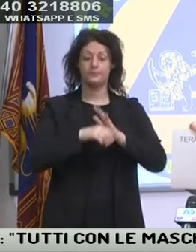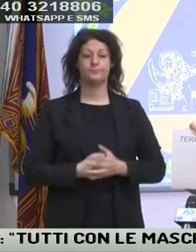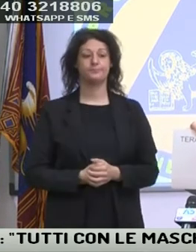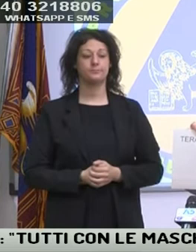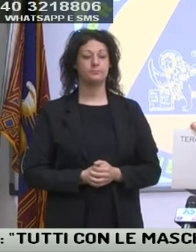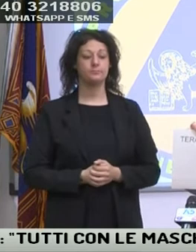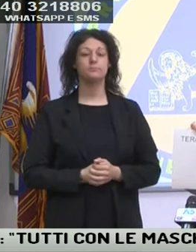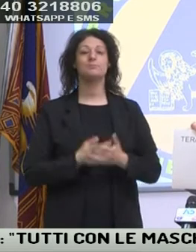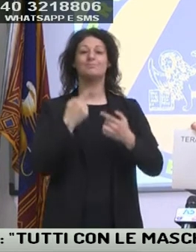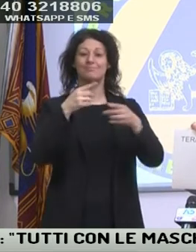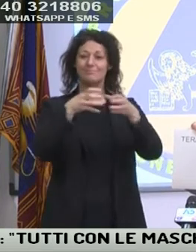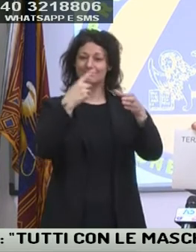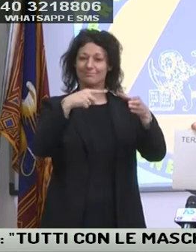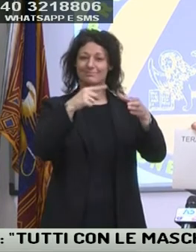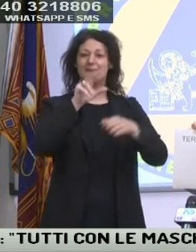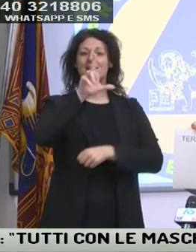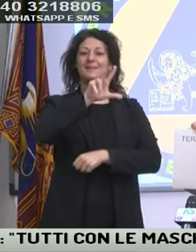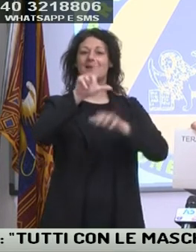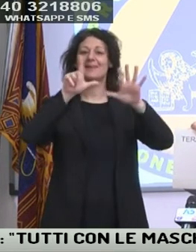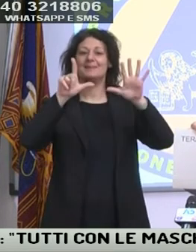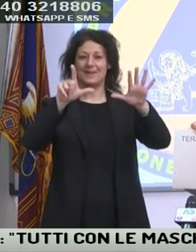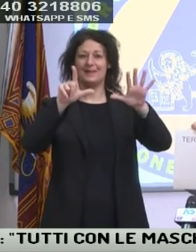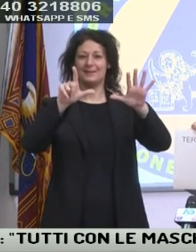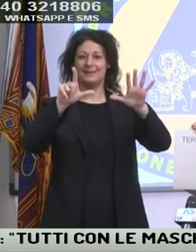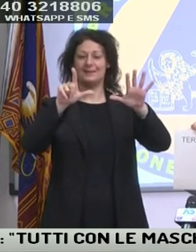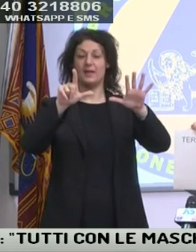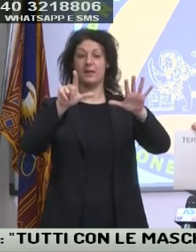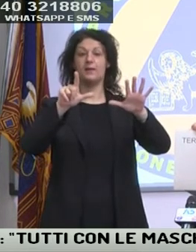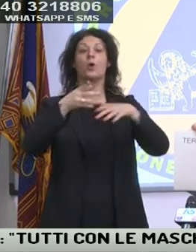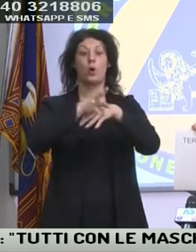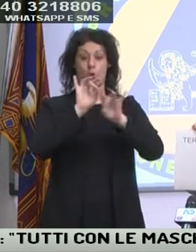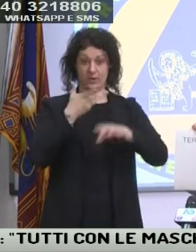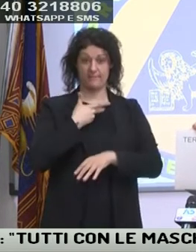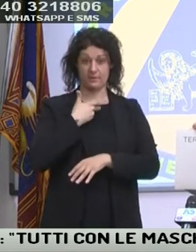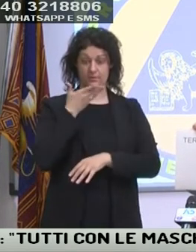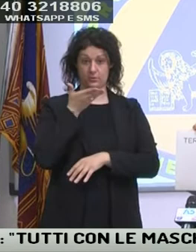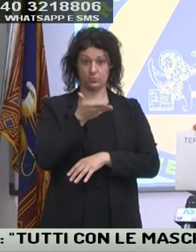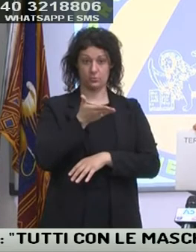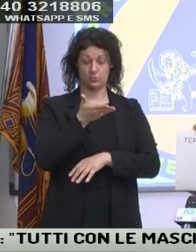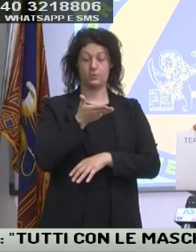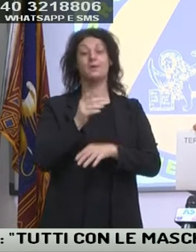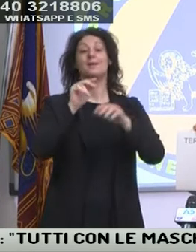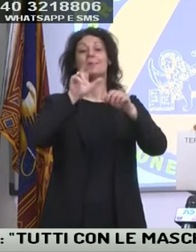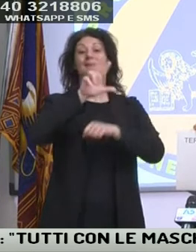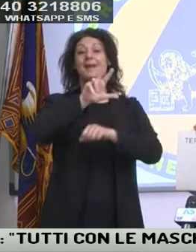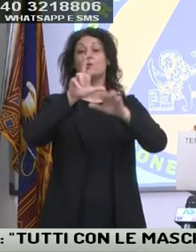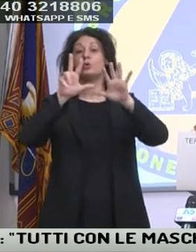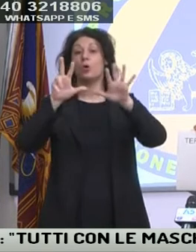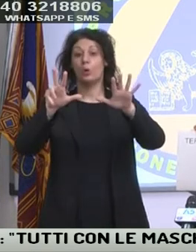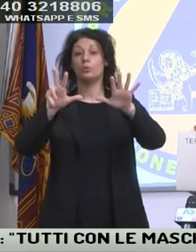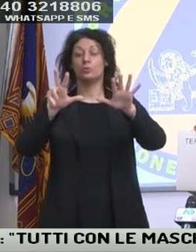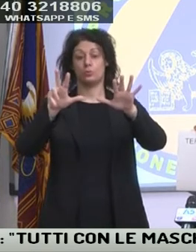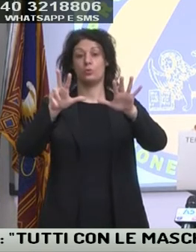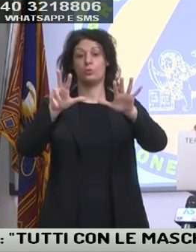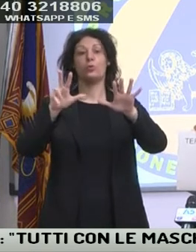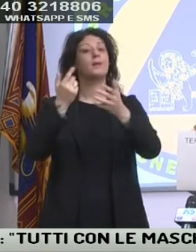quali 37 dei 75 sono pazienti positivi e 38 sono